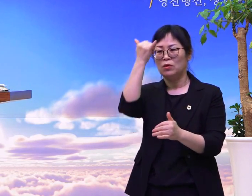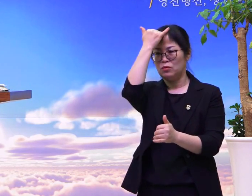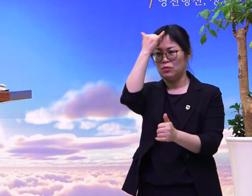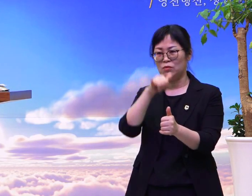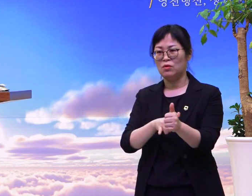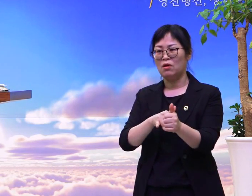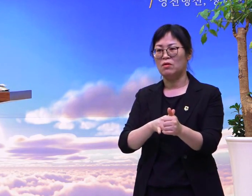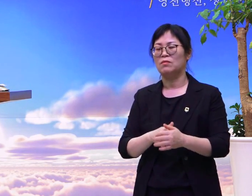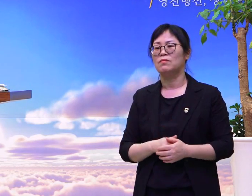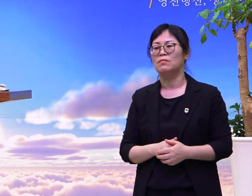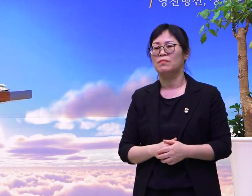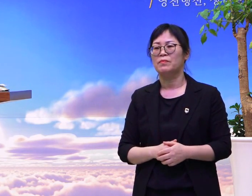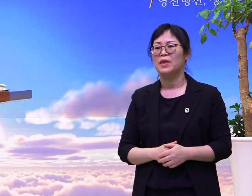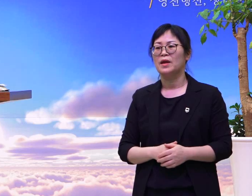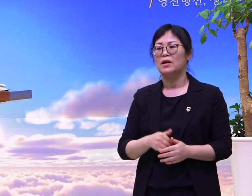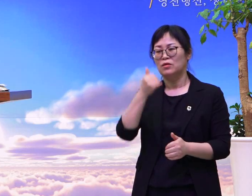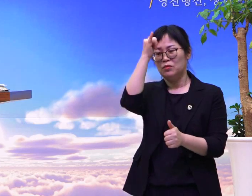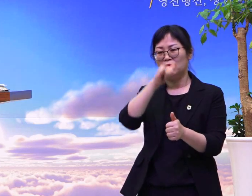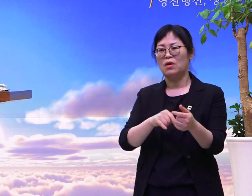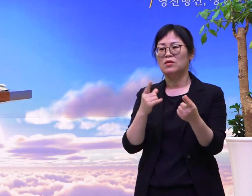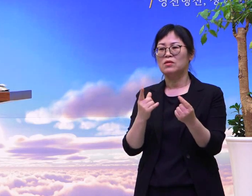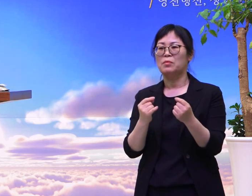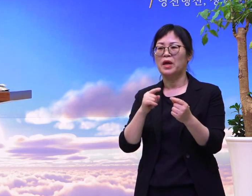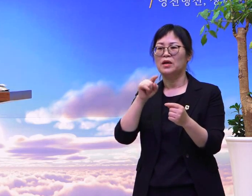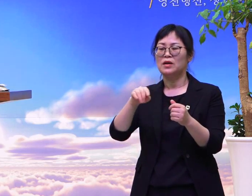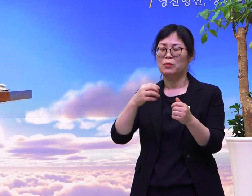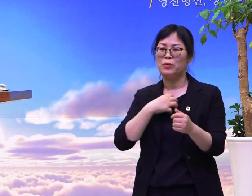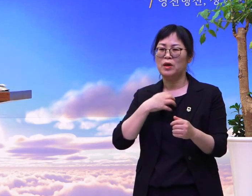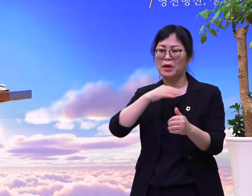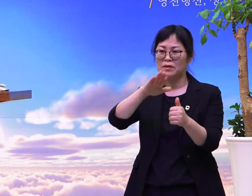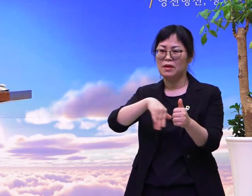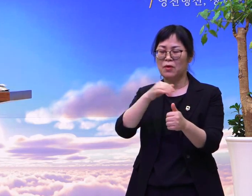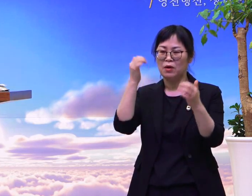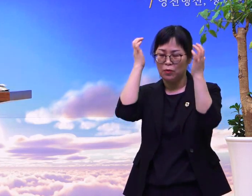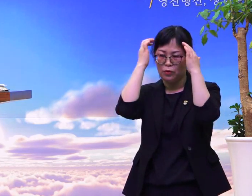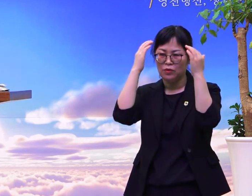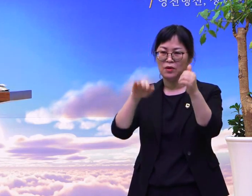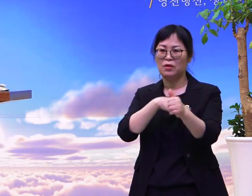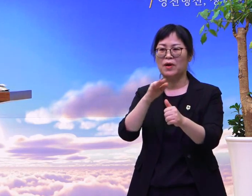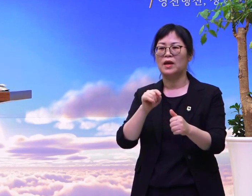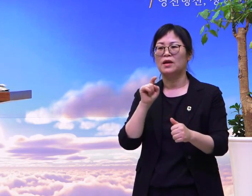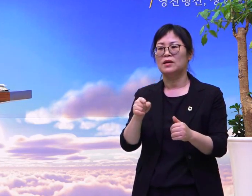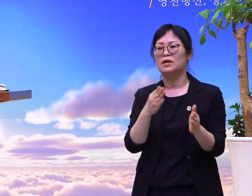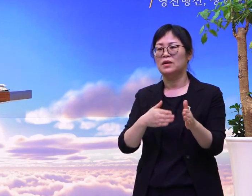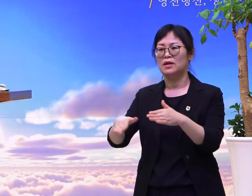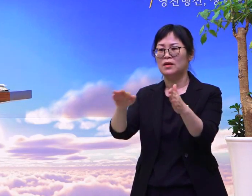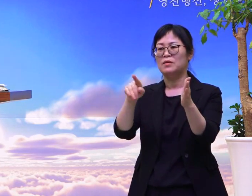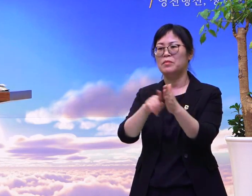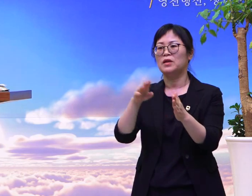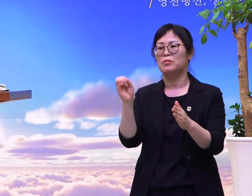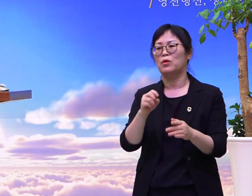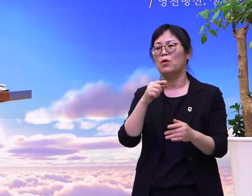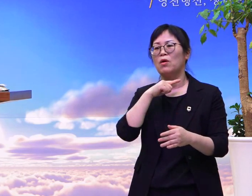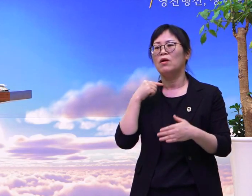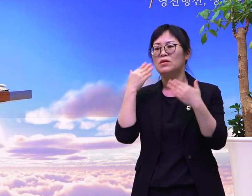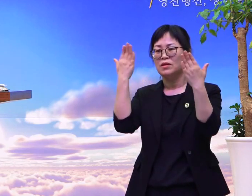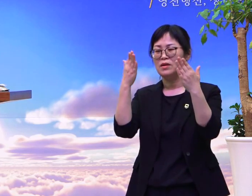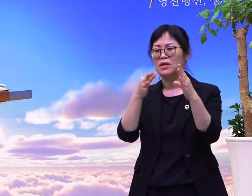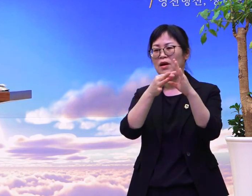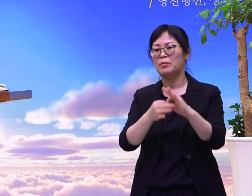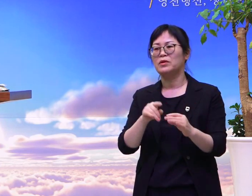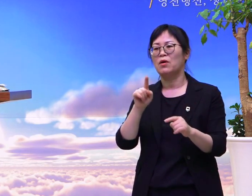것입니다. 충성스럽게 그 위험해 보이고 고통스러울 수 있는 그 길을 믿음으로 하나님의 뜻이라면 걸어간다